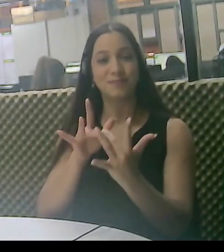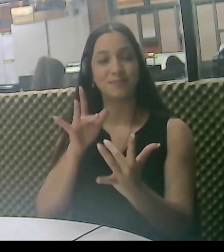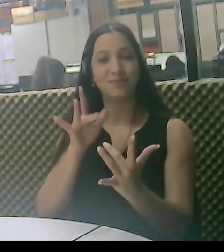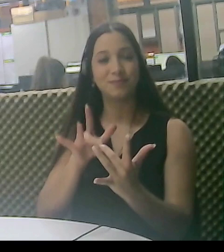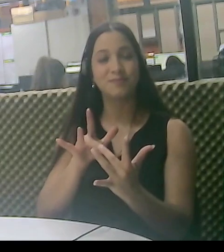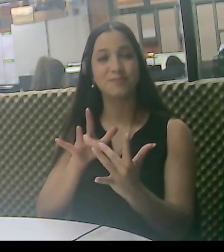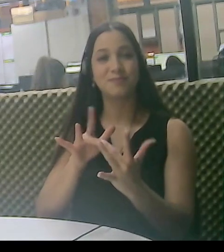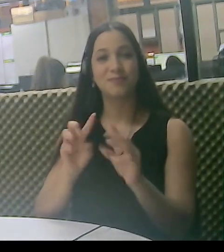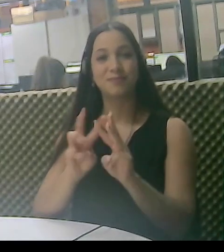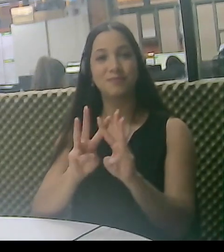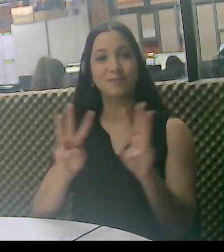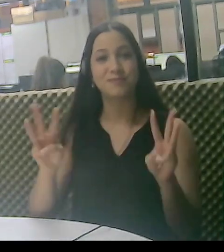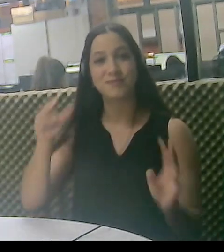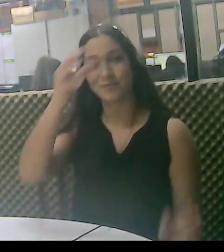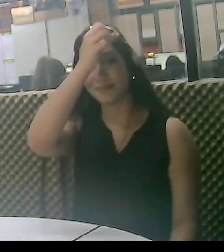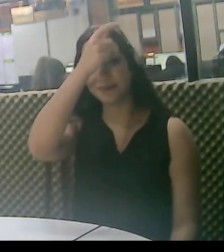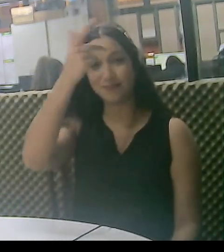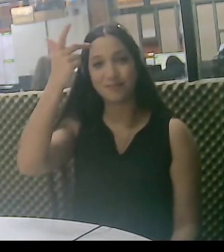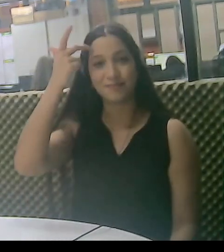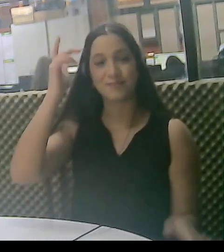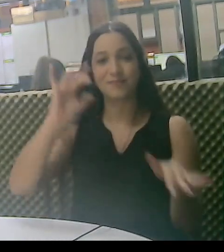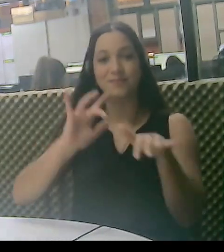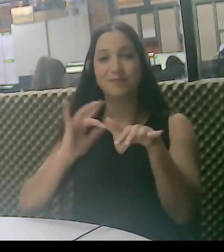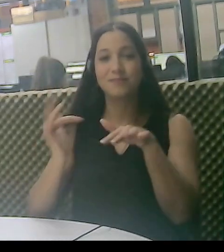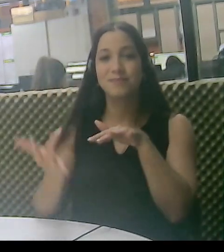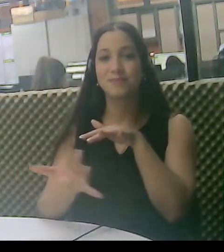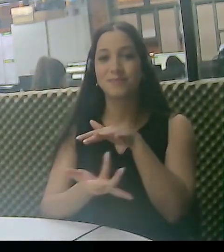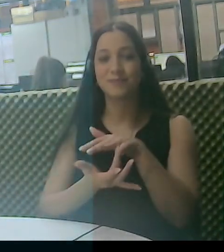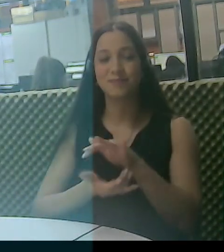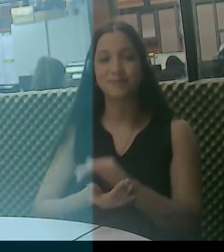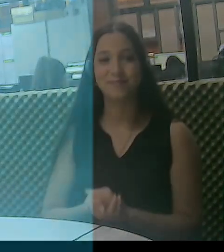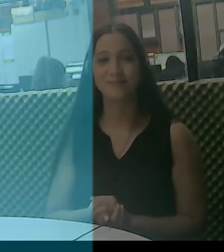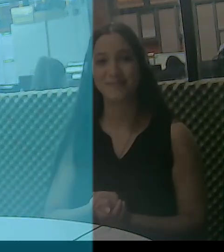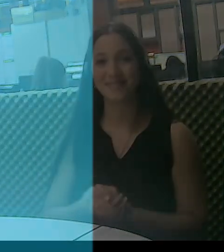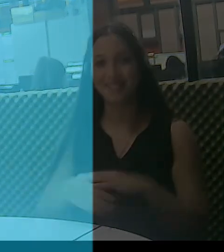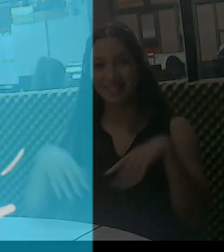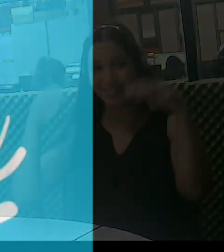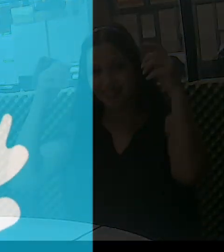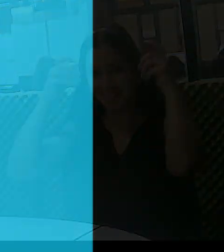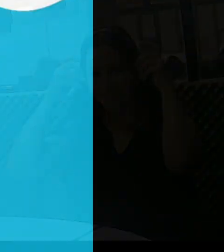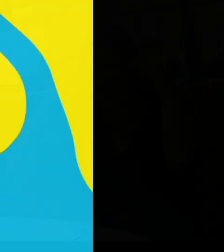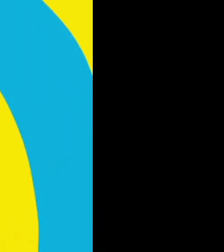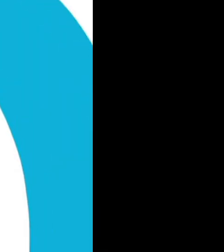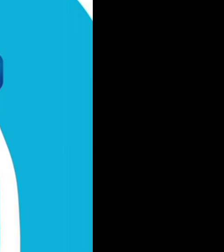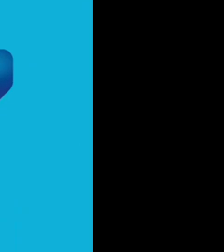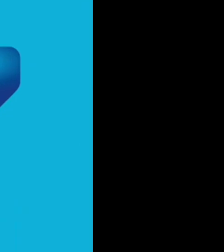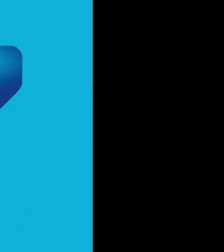Continue conosco no portal da Prefeitura e nas redes sociais.